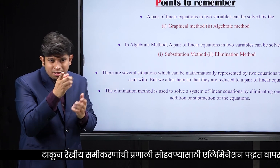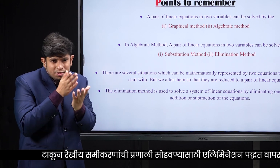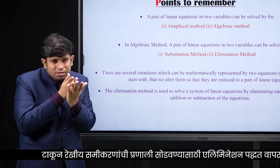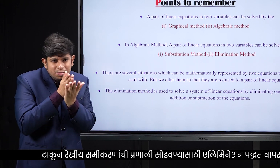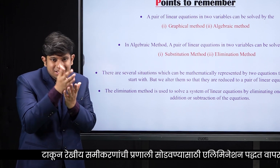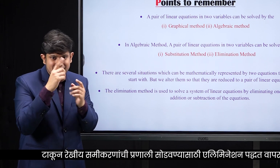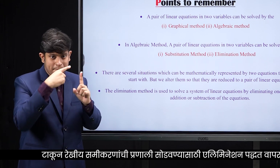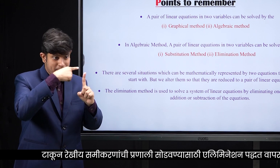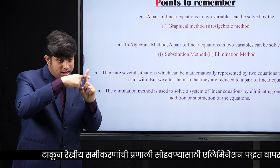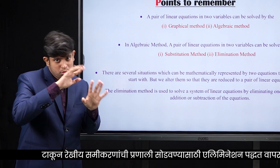पद्धत वापरली जाते.